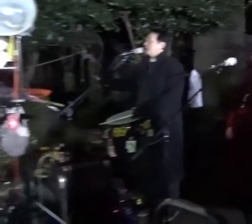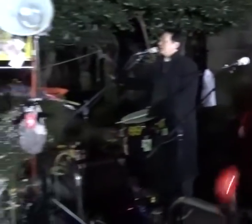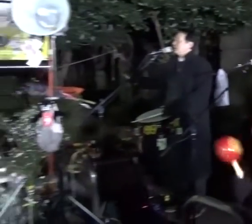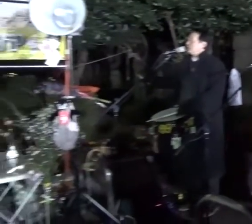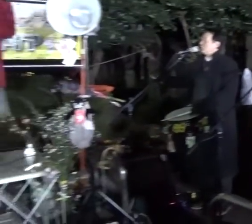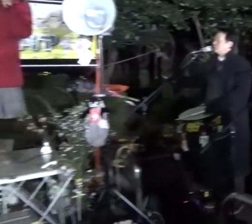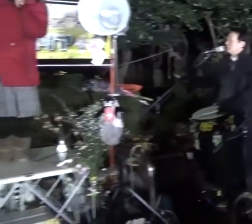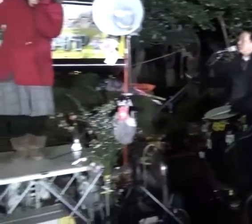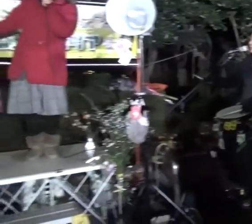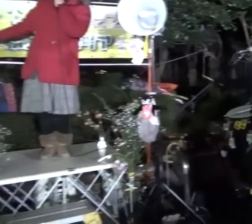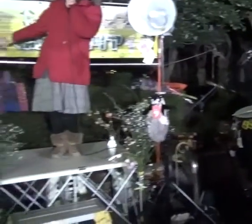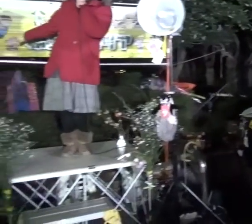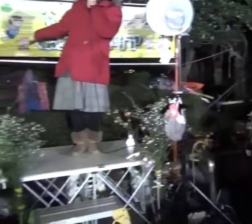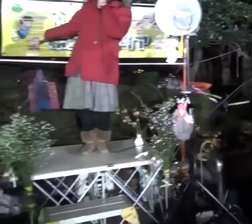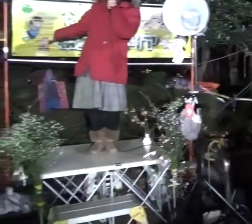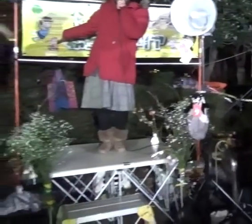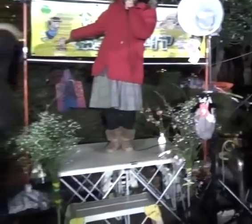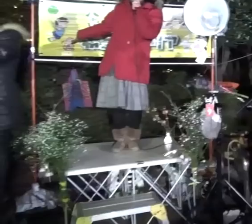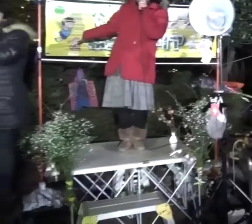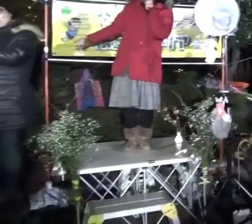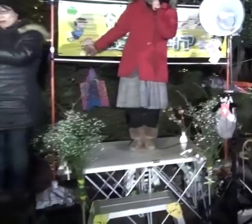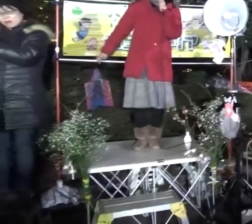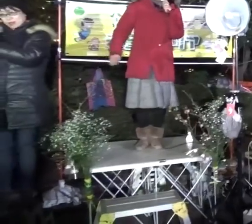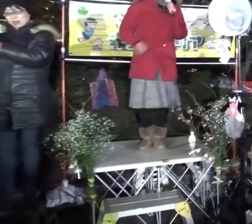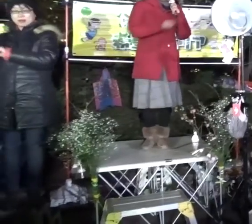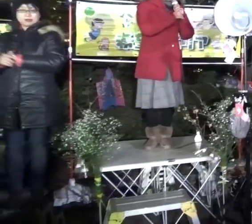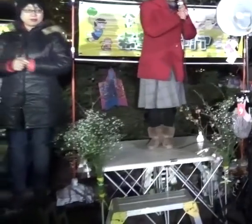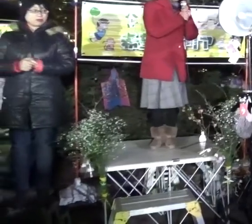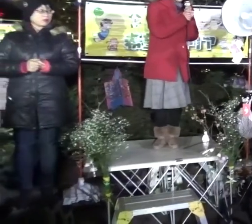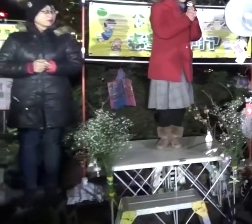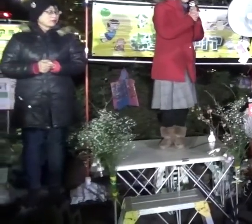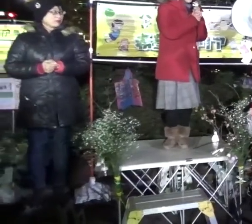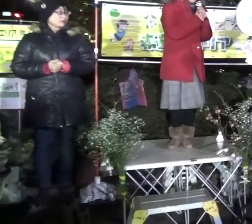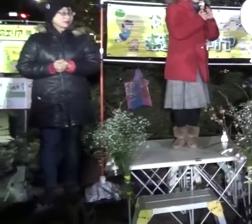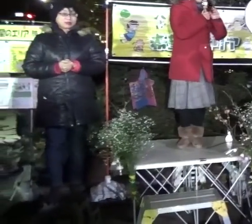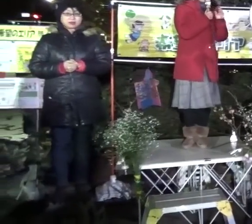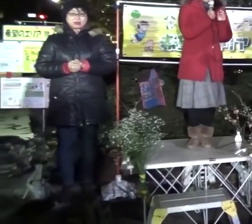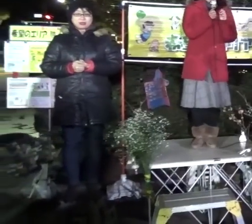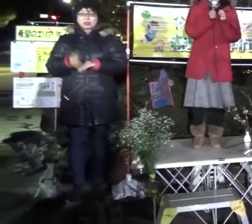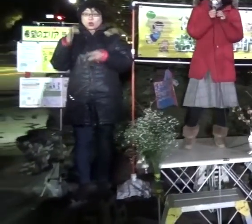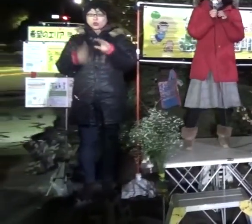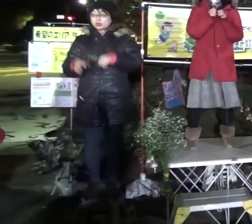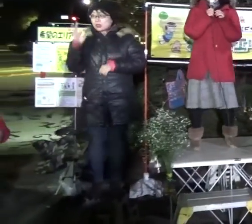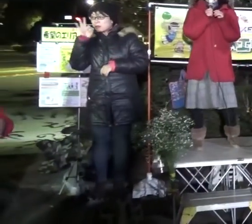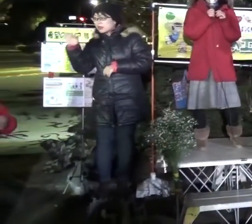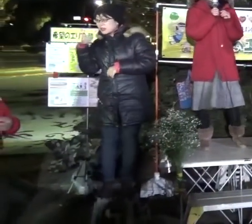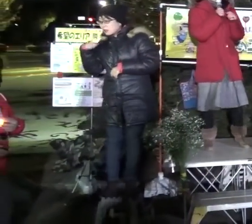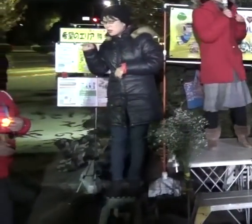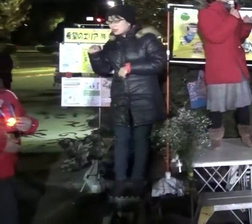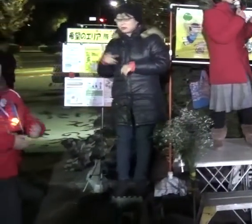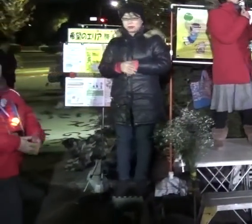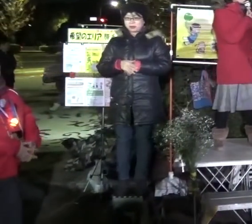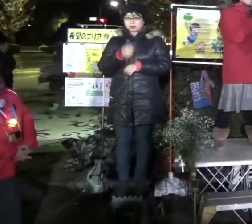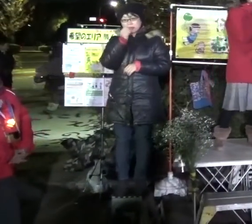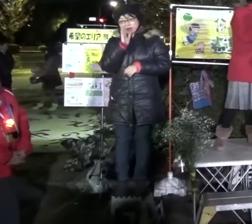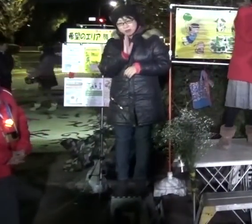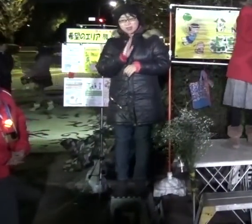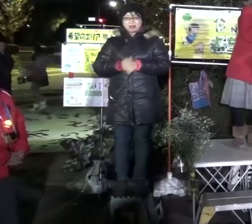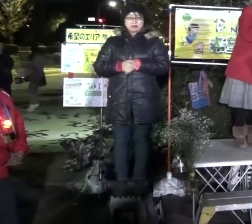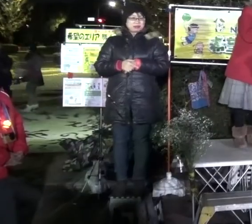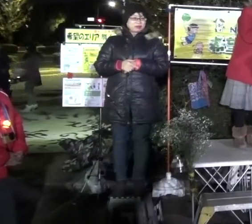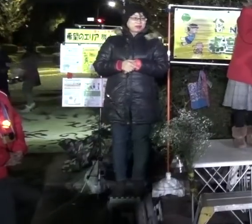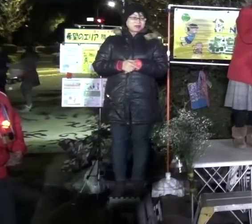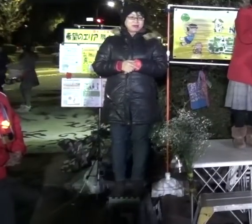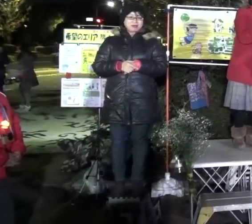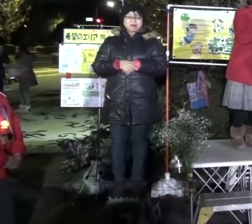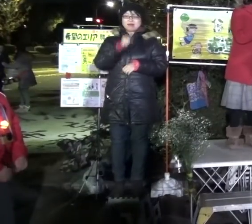ます。ありがとうございます。 すいません、そういうわけで僕ちょっと球台抜けて見に行ったりしてますけど許してください、ね、 勝手にしてください。 コラコラって言われちゃ